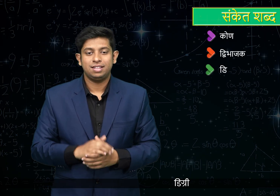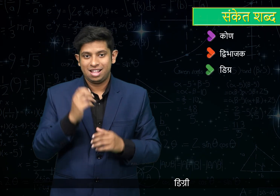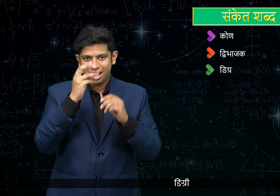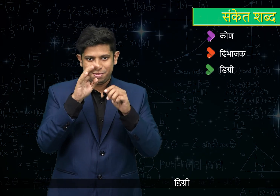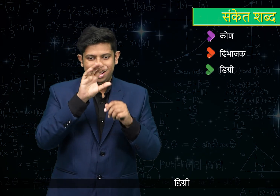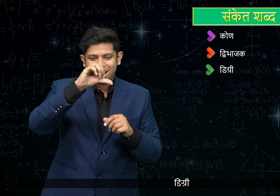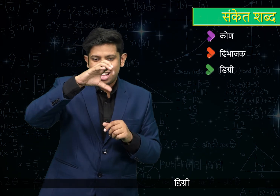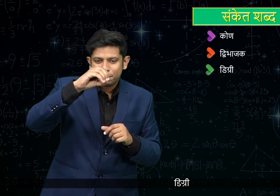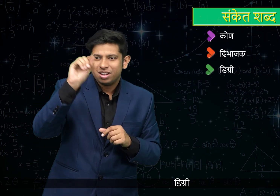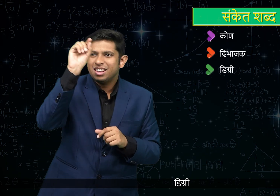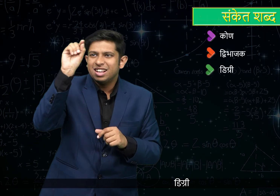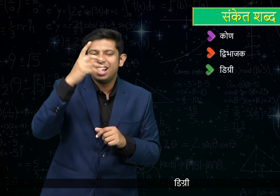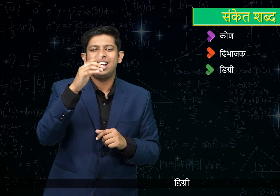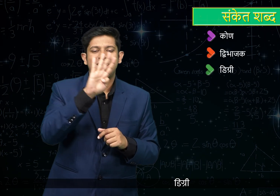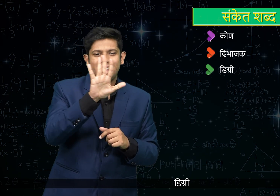डिग्री,